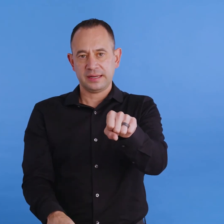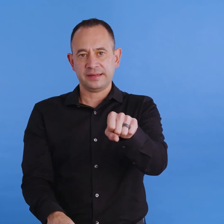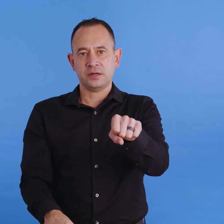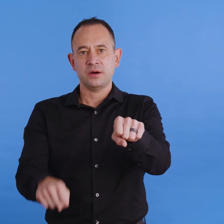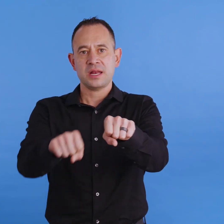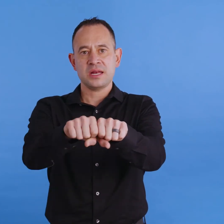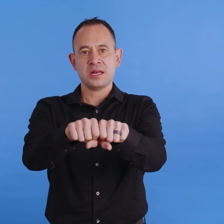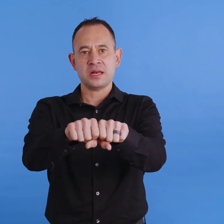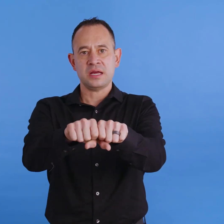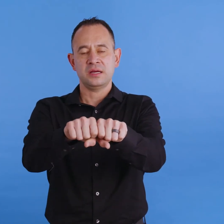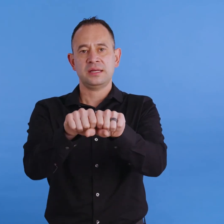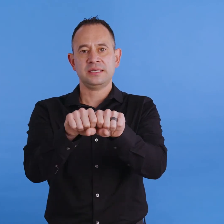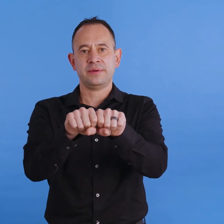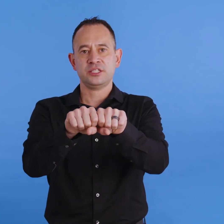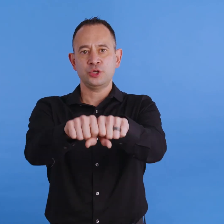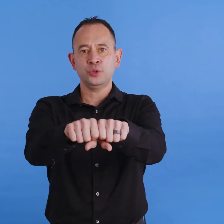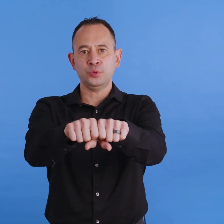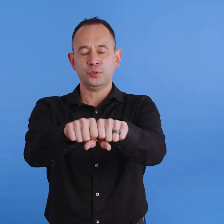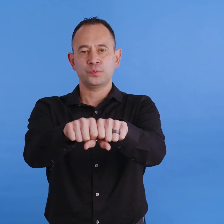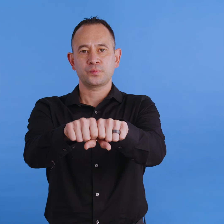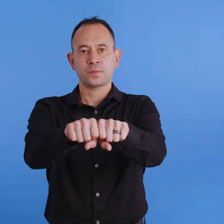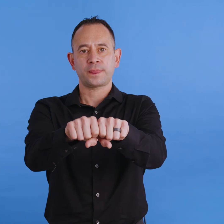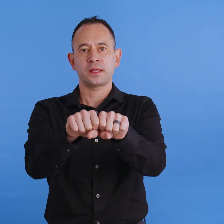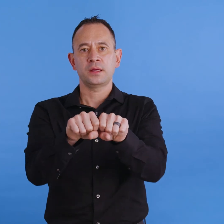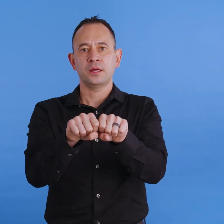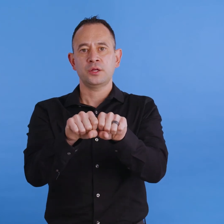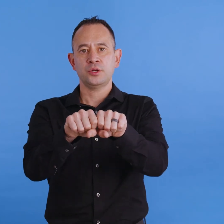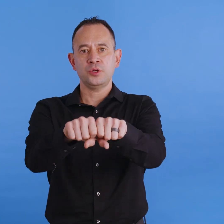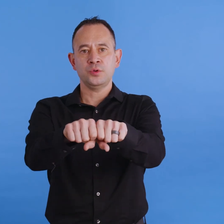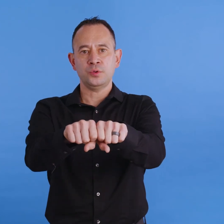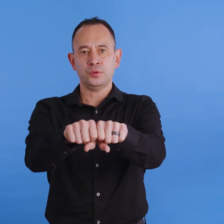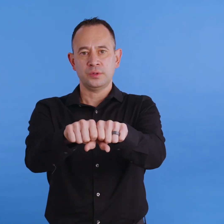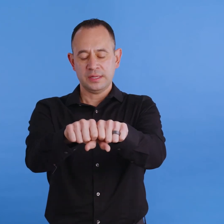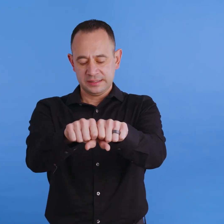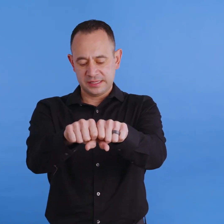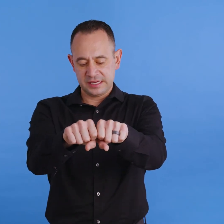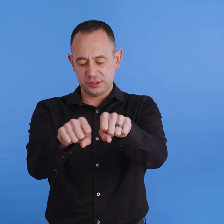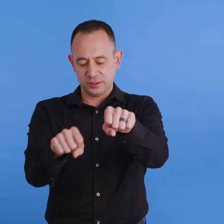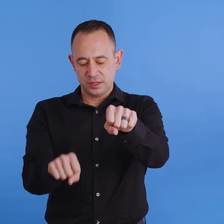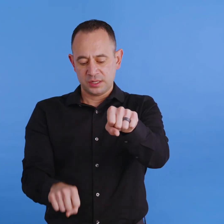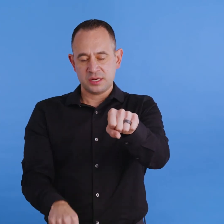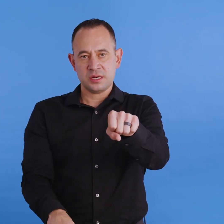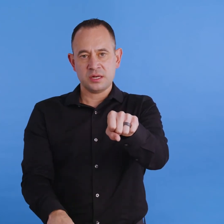agrego n. La sílaba es nu. Nu. Si quito n,